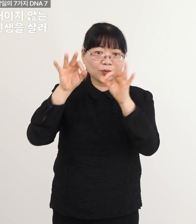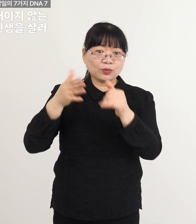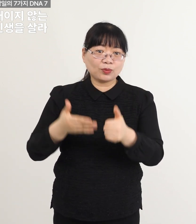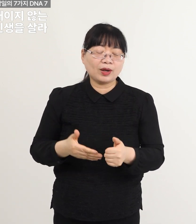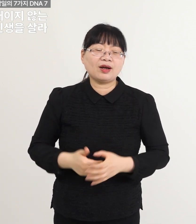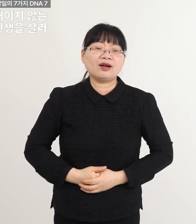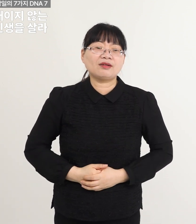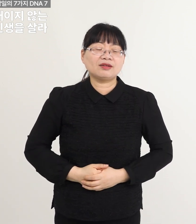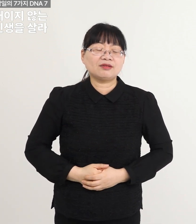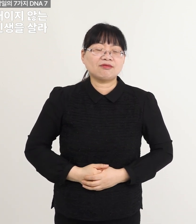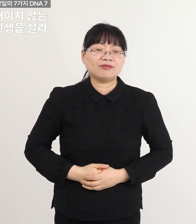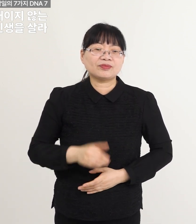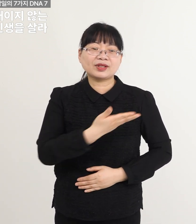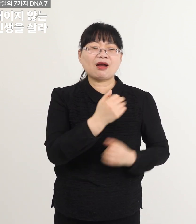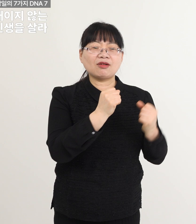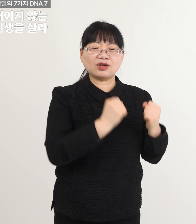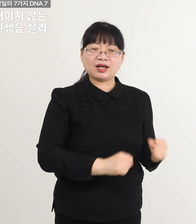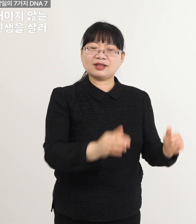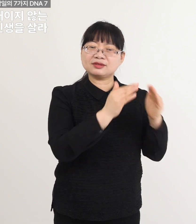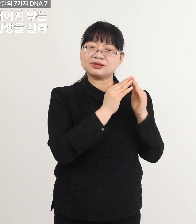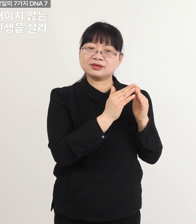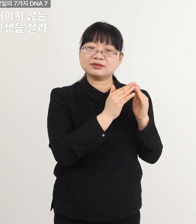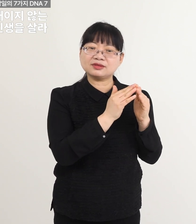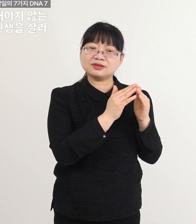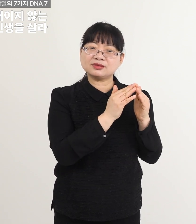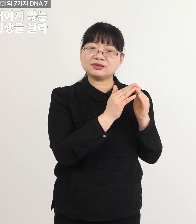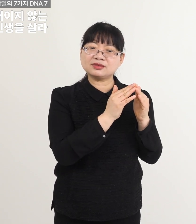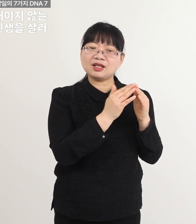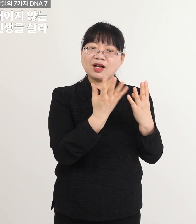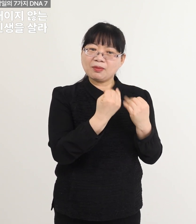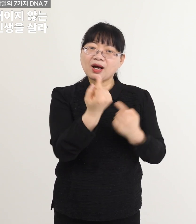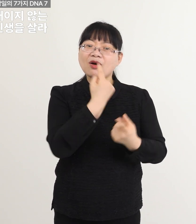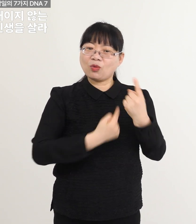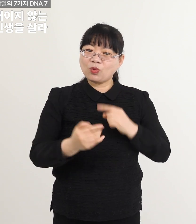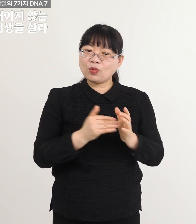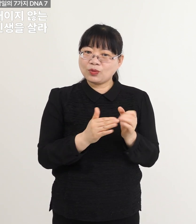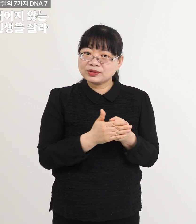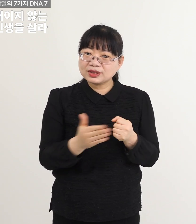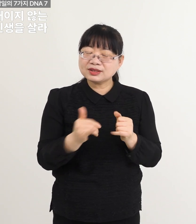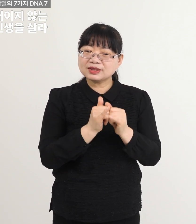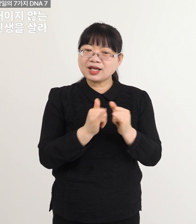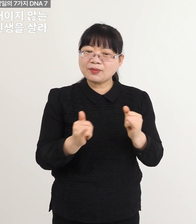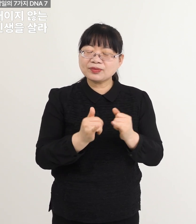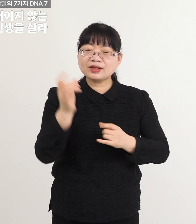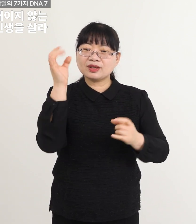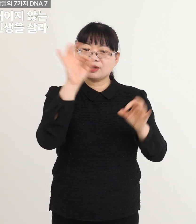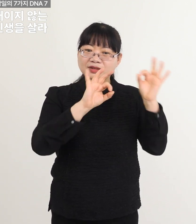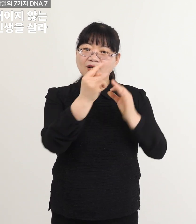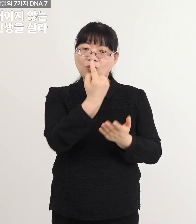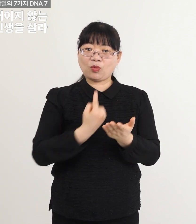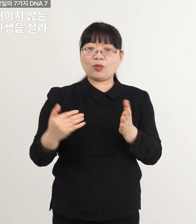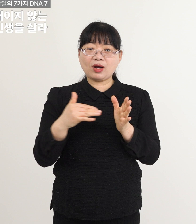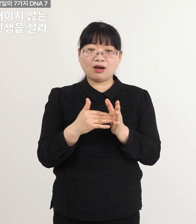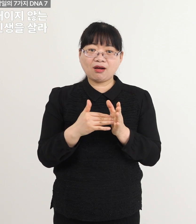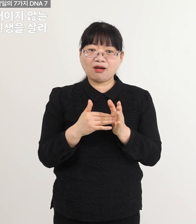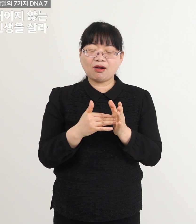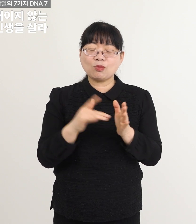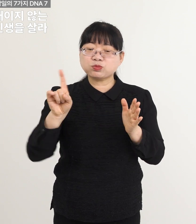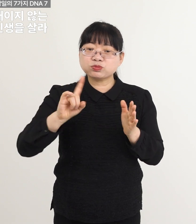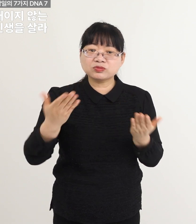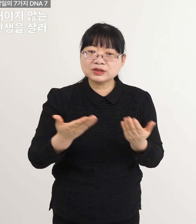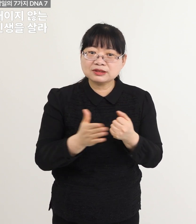그가 유숙하는 집에 많이 오니 사람들이 찾아왔어요. 무슨